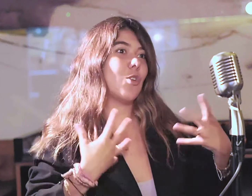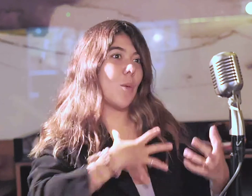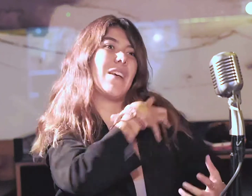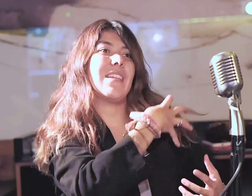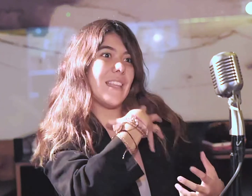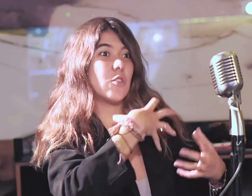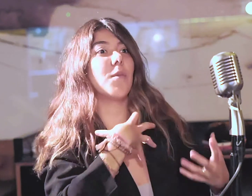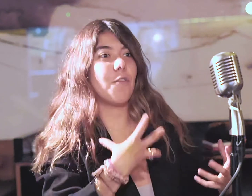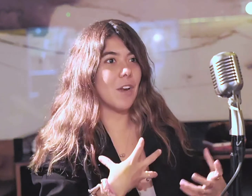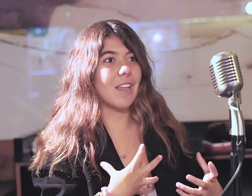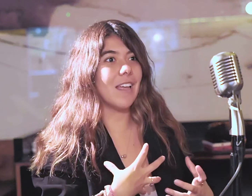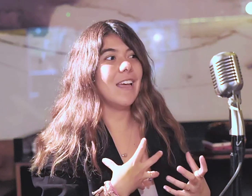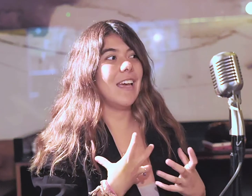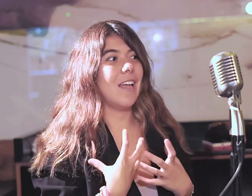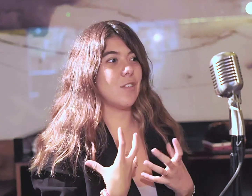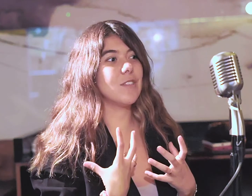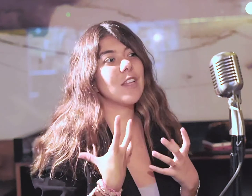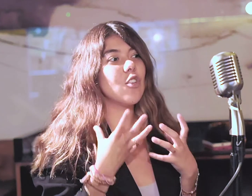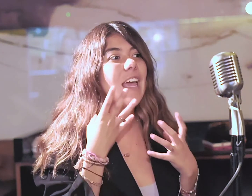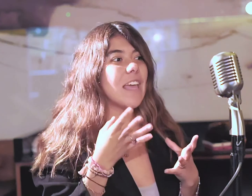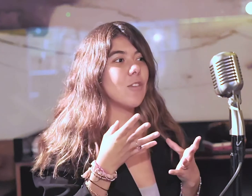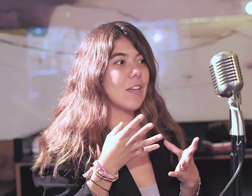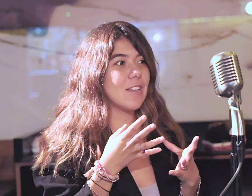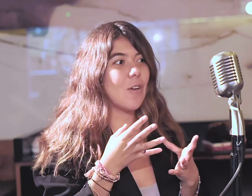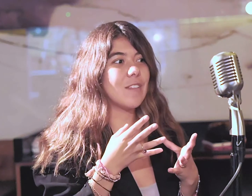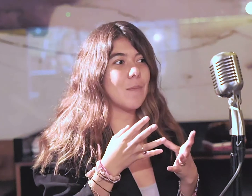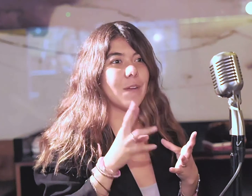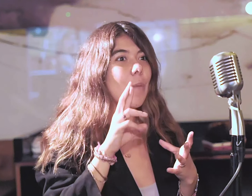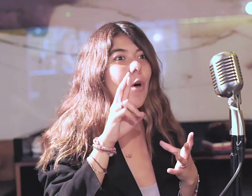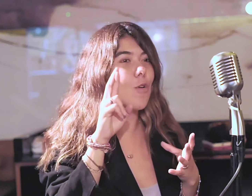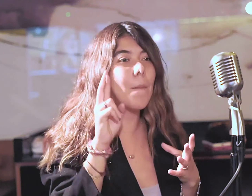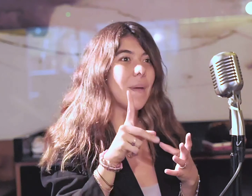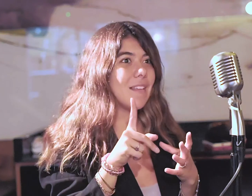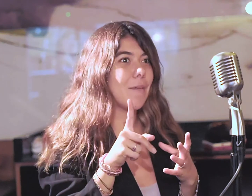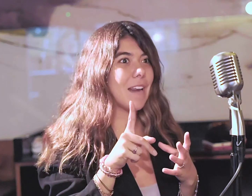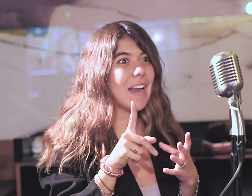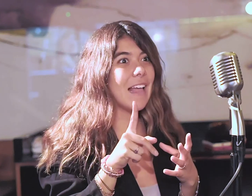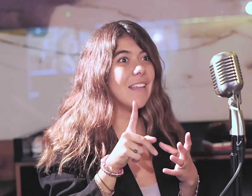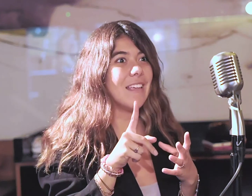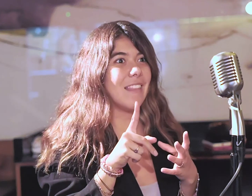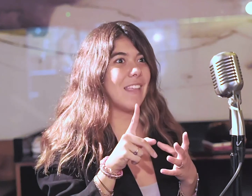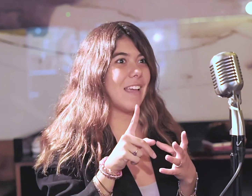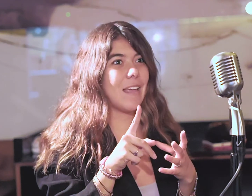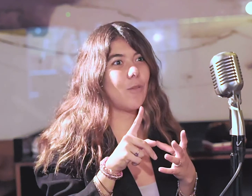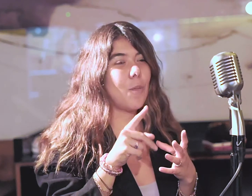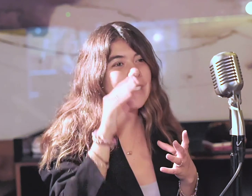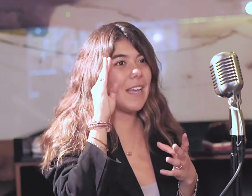más emoción como que sentían súper fuerte entonces siento que ellos lo que hicieron es también como romper esa Barrera de que uno